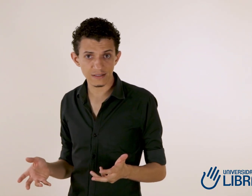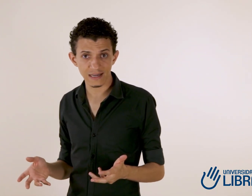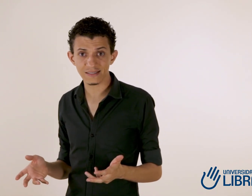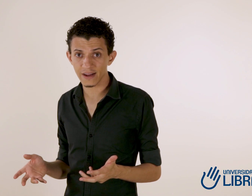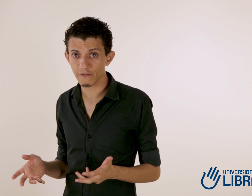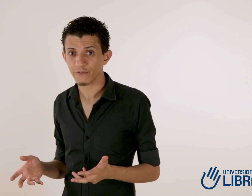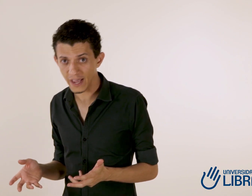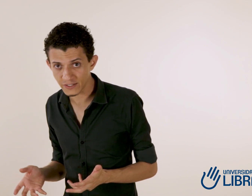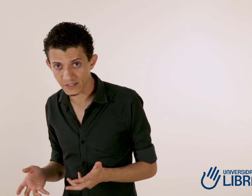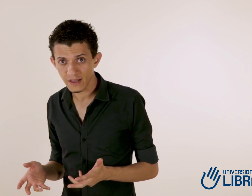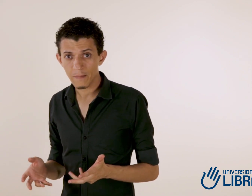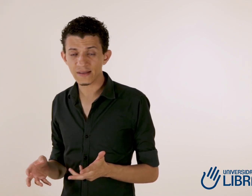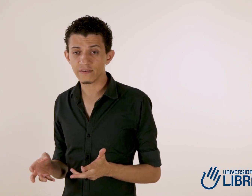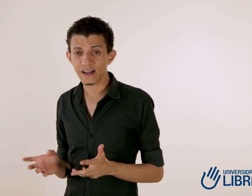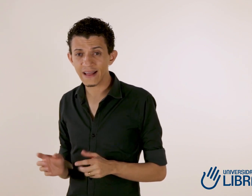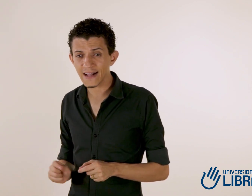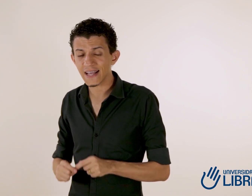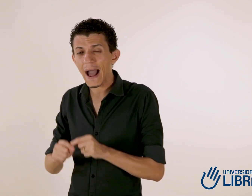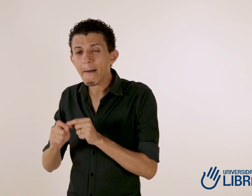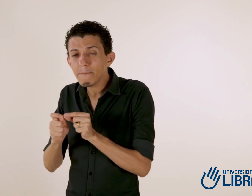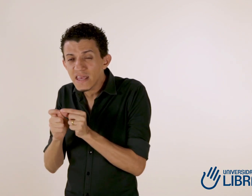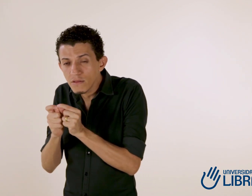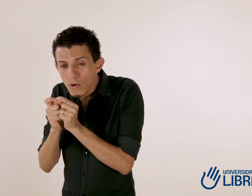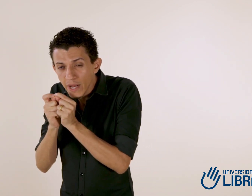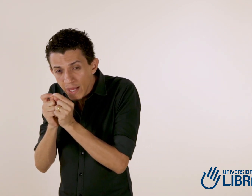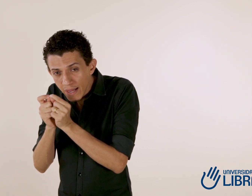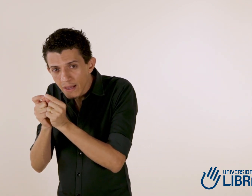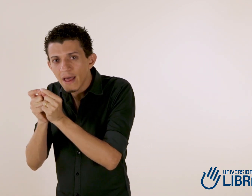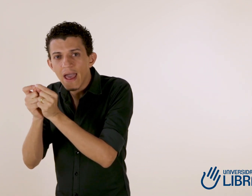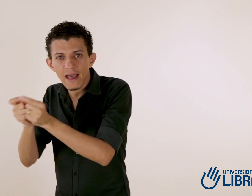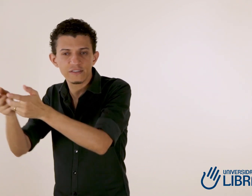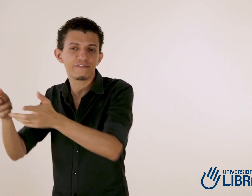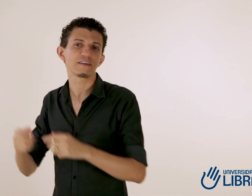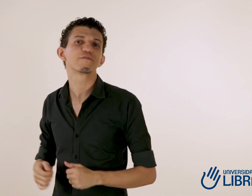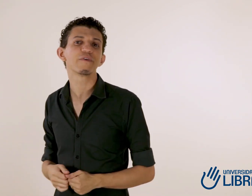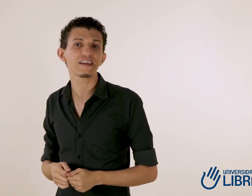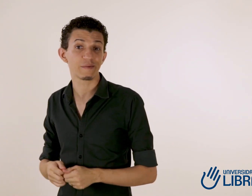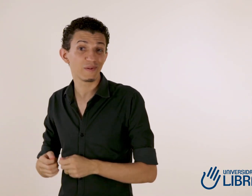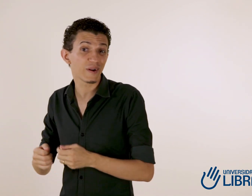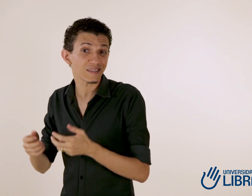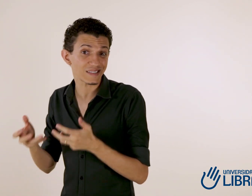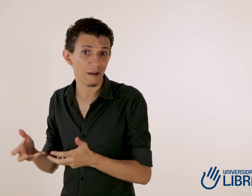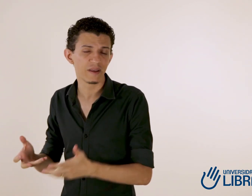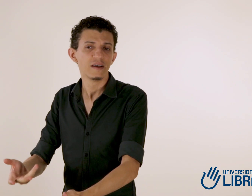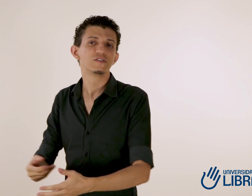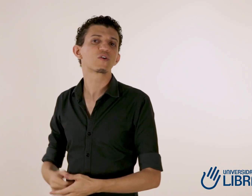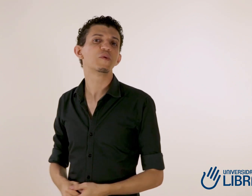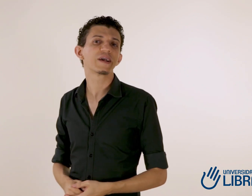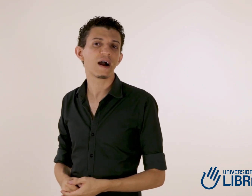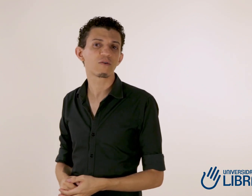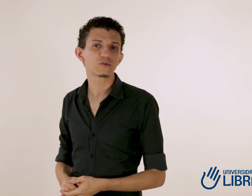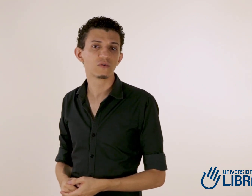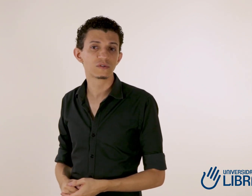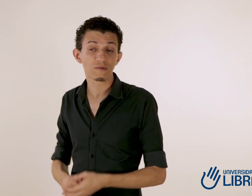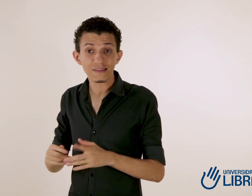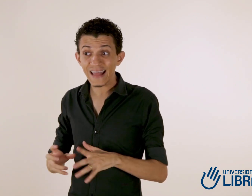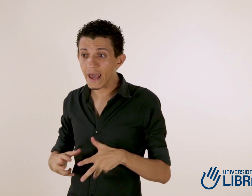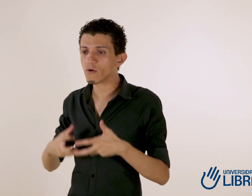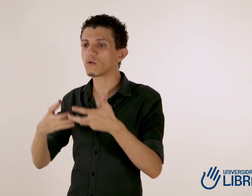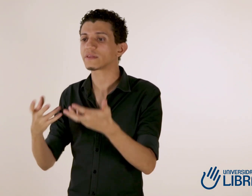deles seriam fluentes. Mas, na verdade, a minoria é de fato fluente, a minoria sabe se comunicar com surdos. Então, ter o